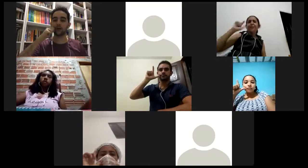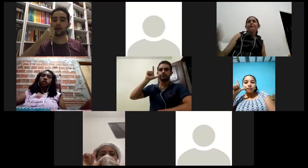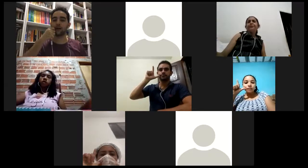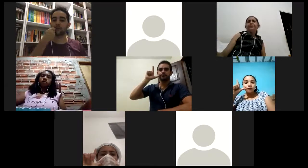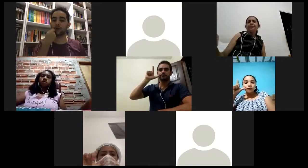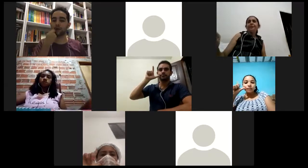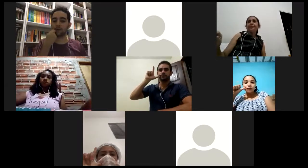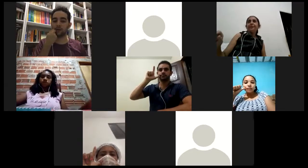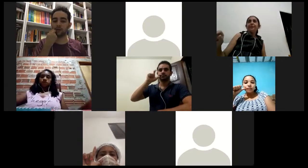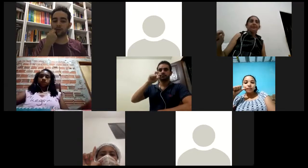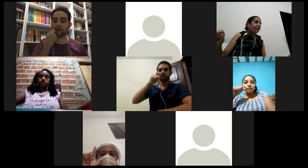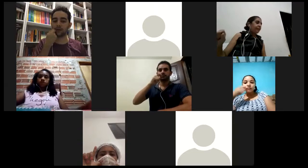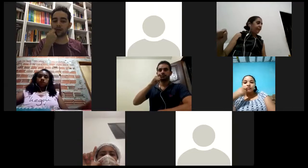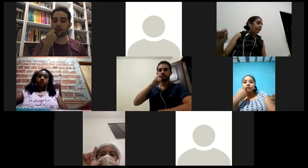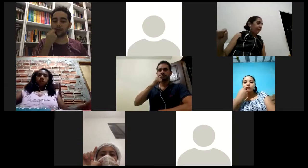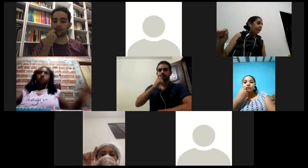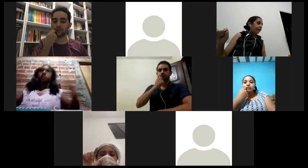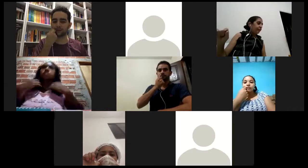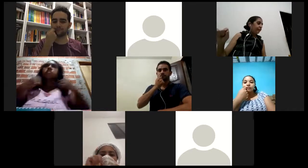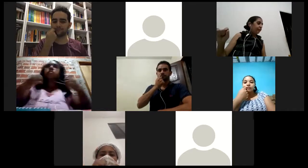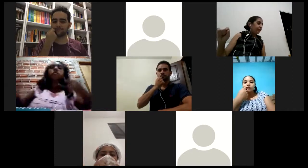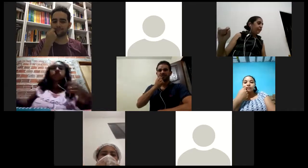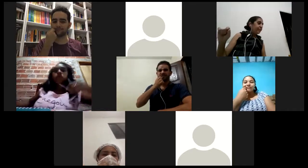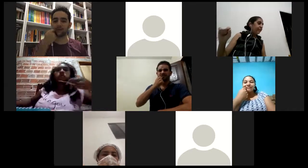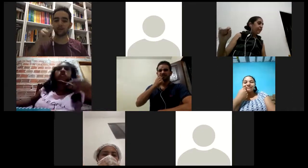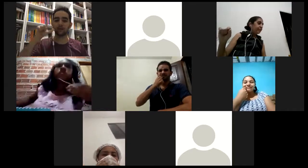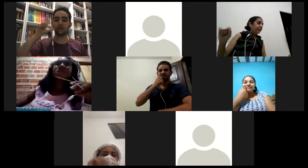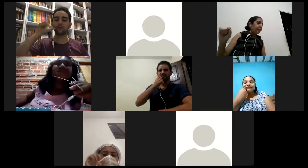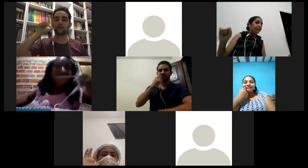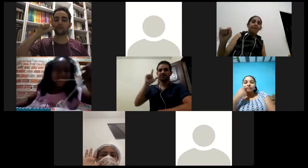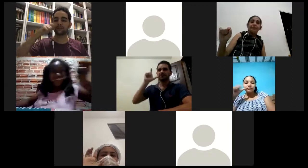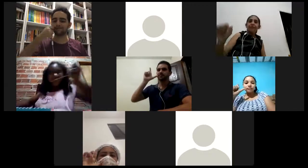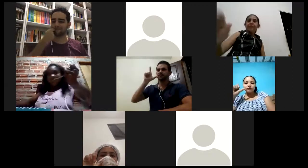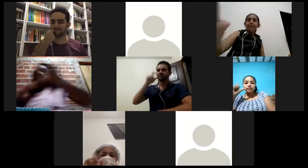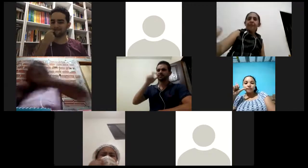mão em L, viro a minha mão e faço cara de azedo. Então,